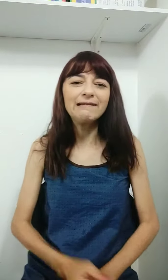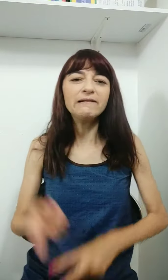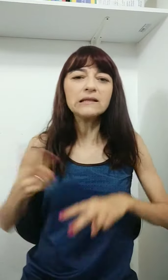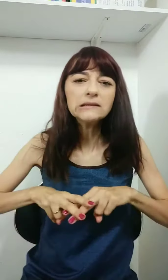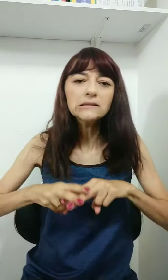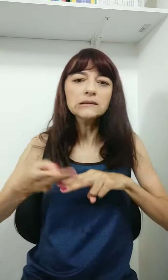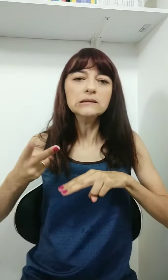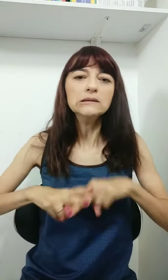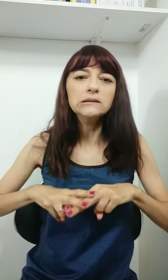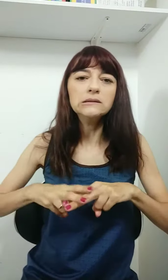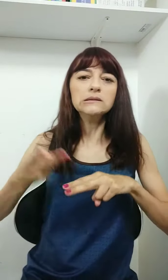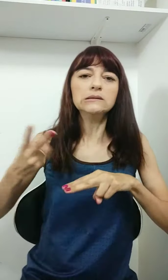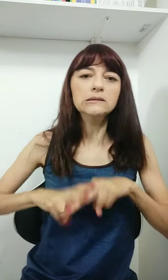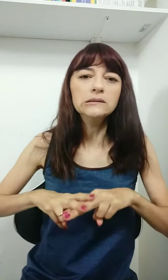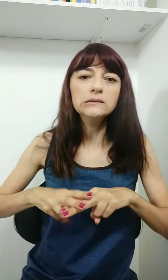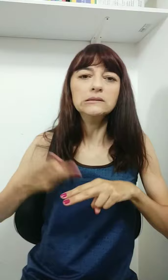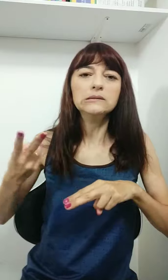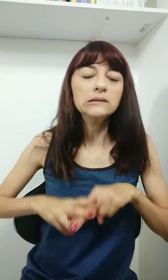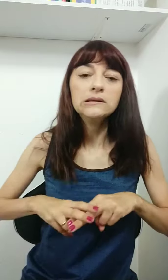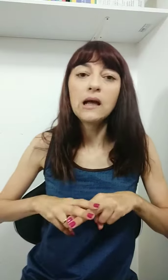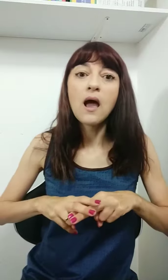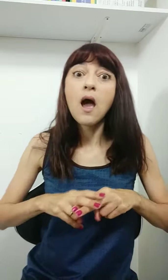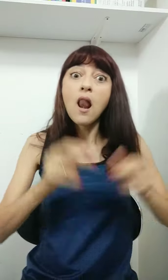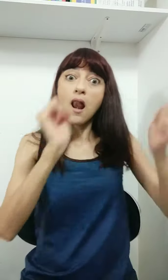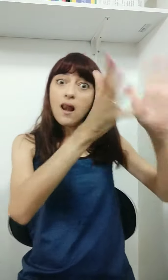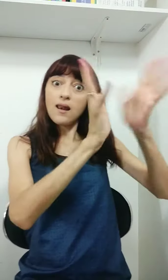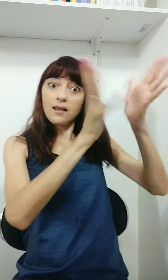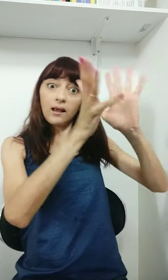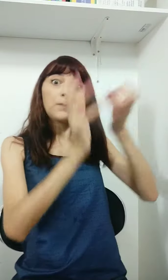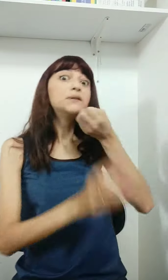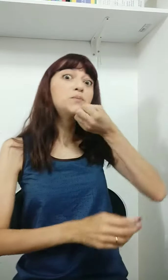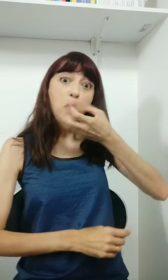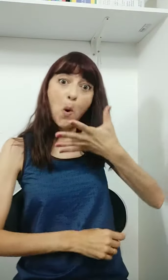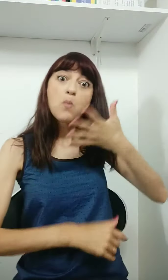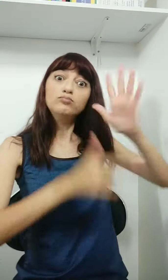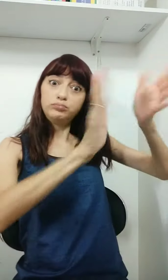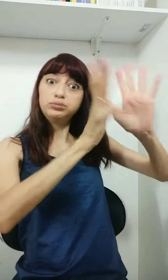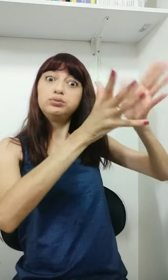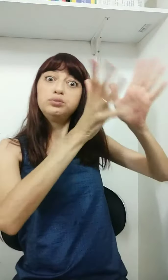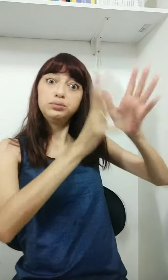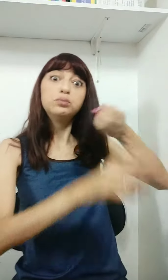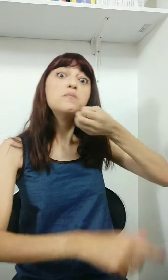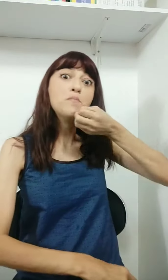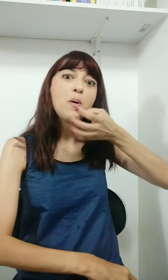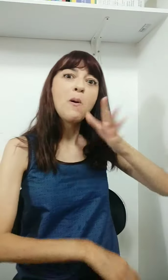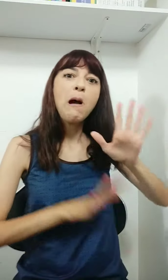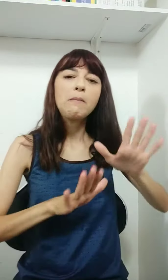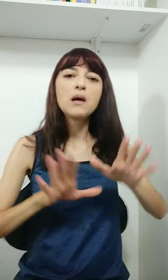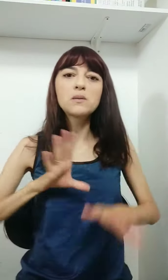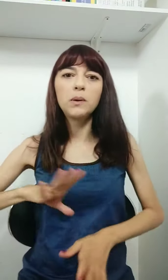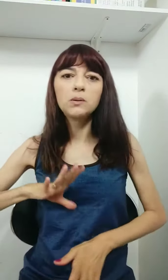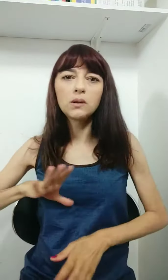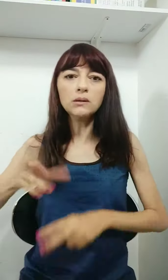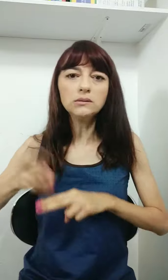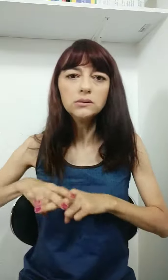língua portuguesa, tá? Às vezes ele fica ali travando, né, toda hora. Então assim, na Libras às vezes aparentemente ele é bom, mas na hora